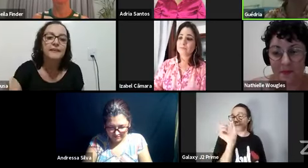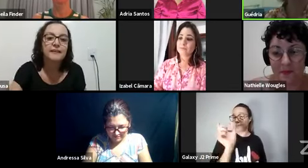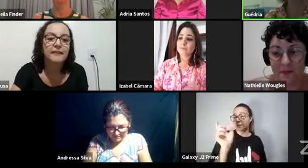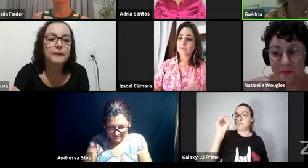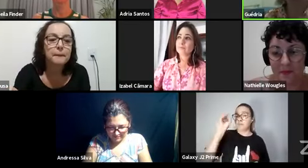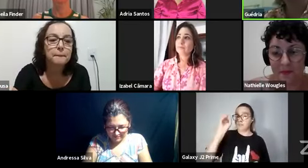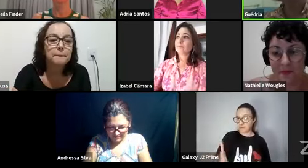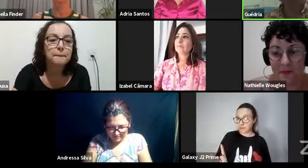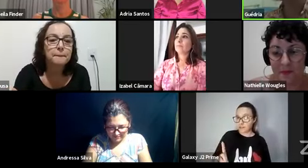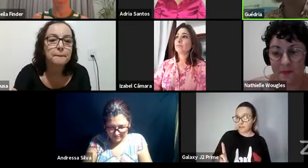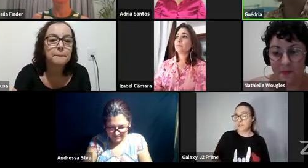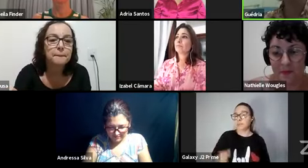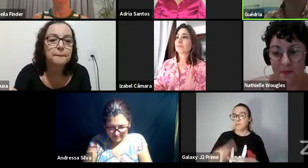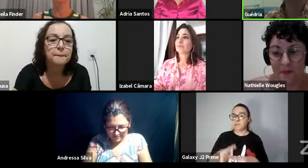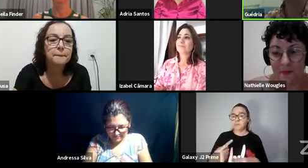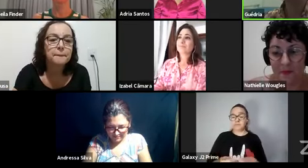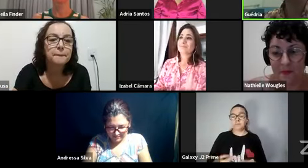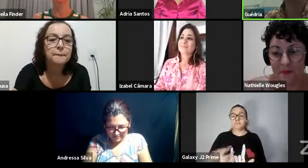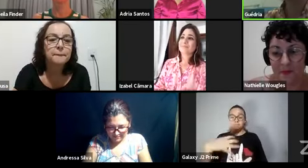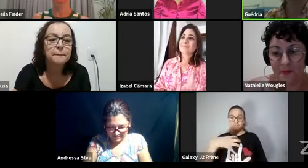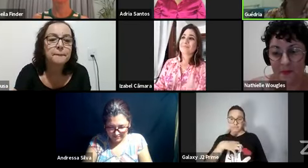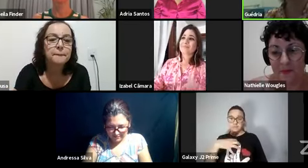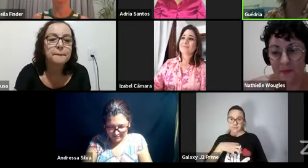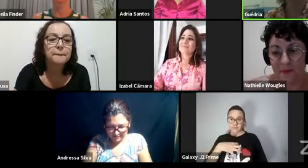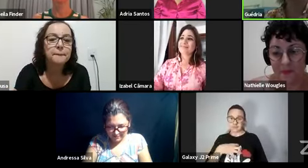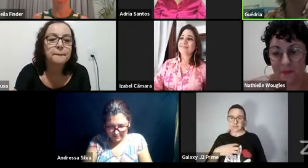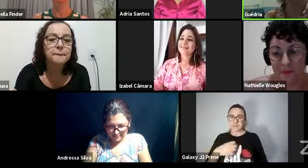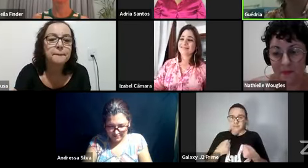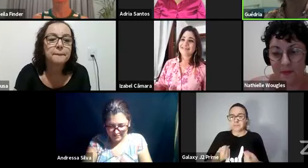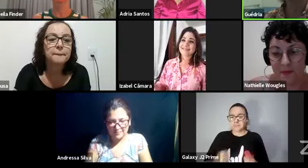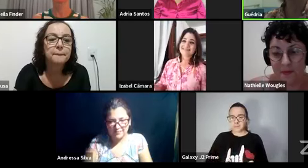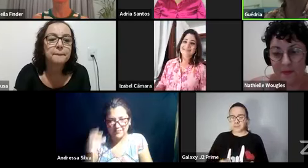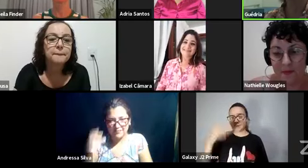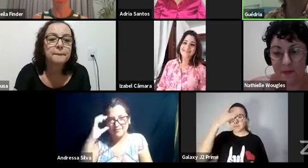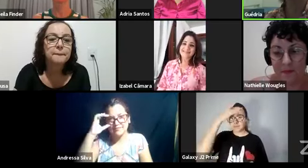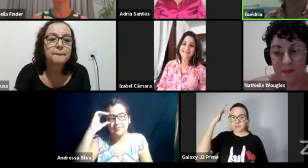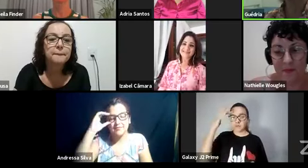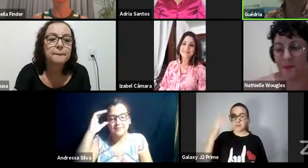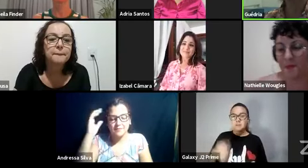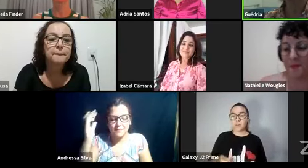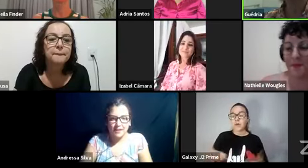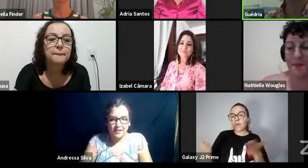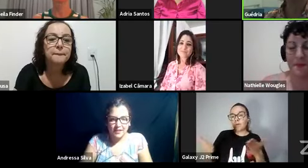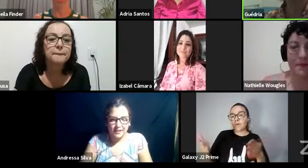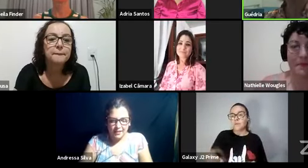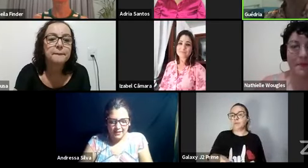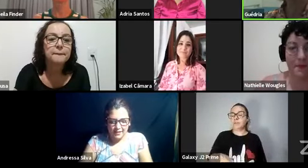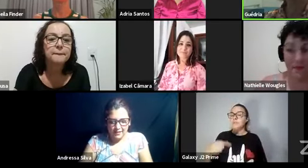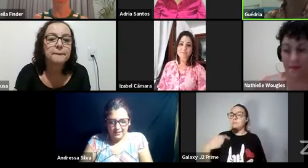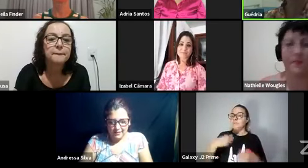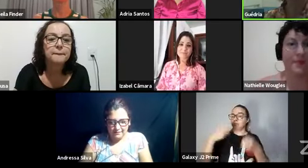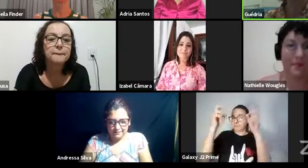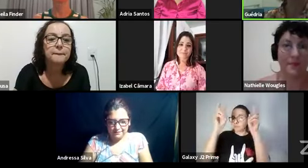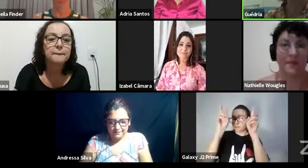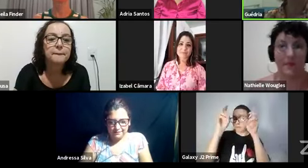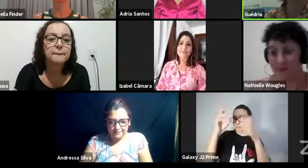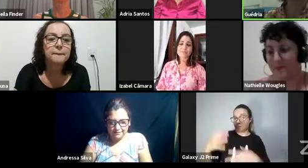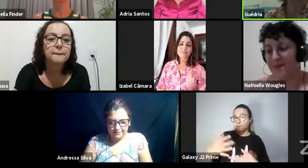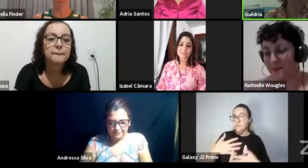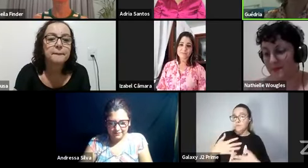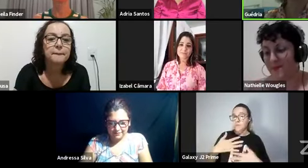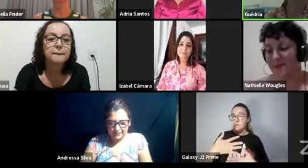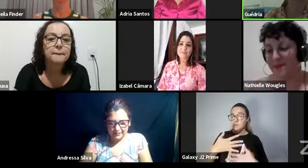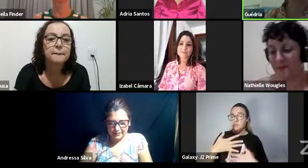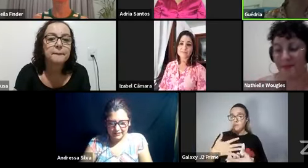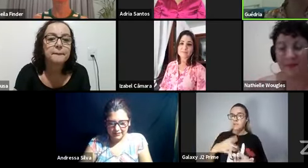dor, causa muito peso, né, nas pessoas. Hoje, falando de autismo, nós já somos um a cada 54, né?